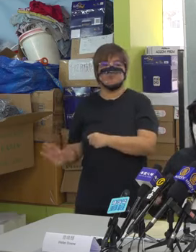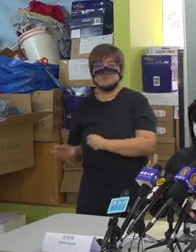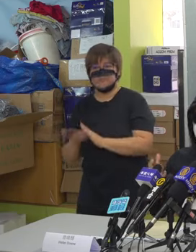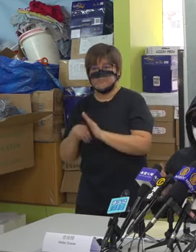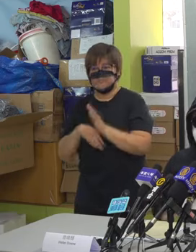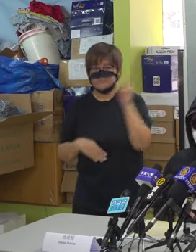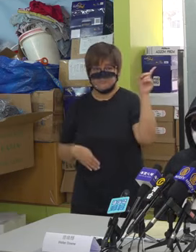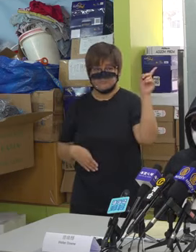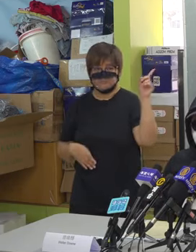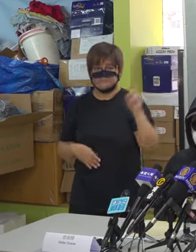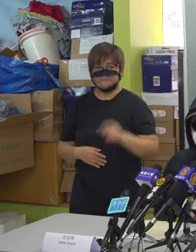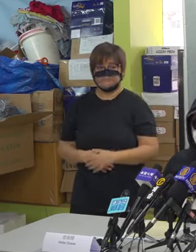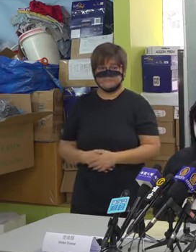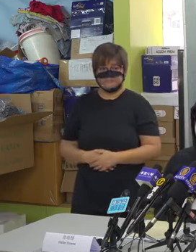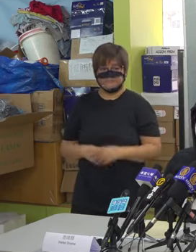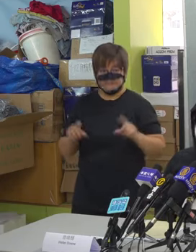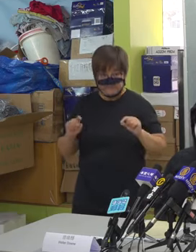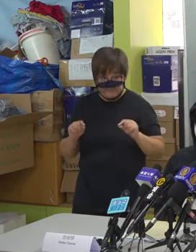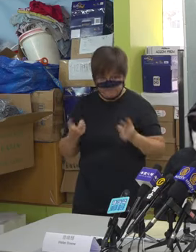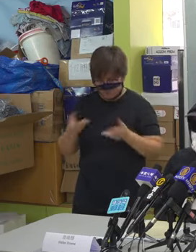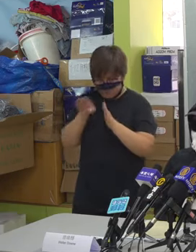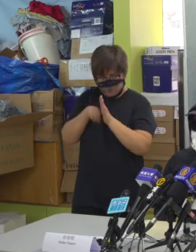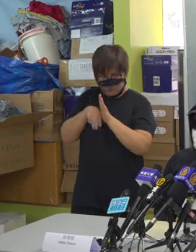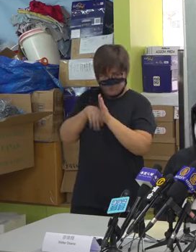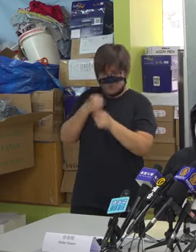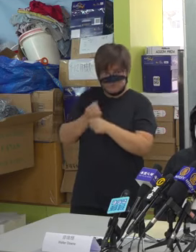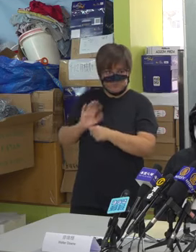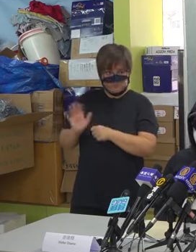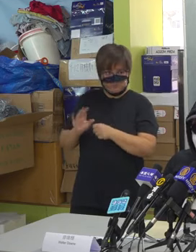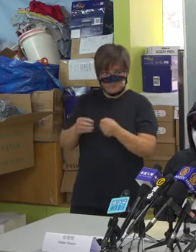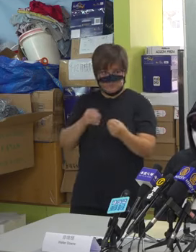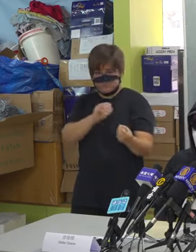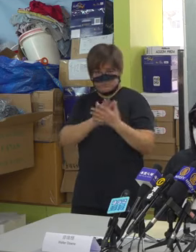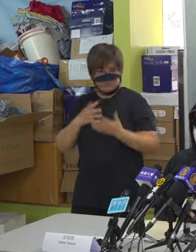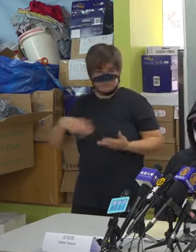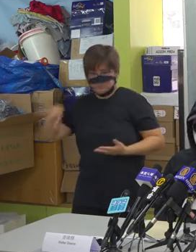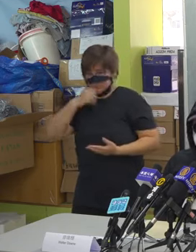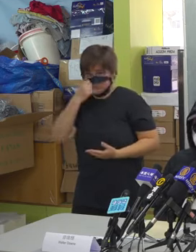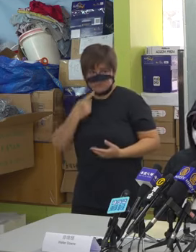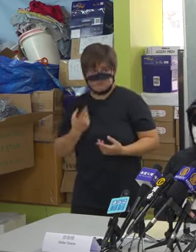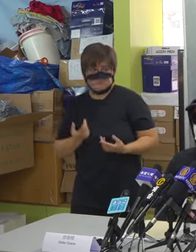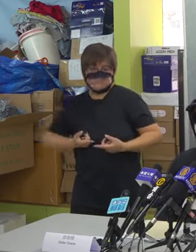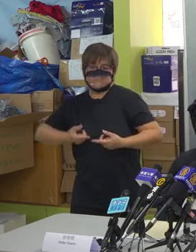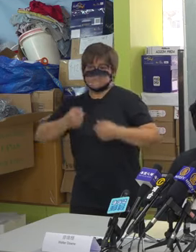到，係佢選擇唔敢做嘅時候，香港人就會繼續抗爭，繼續以五大訴求作為初